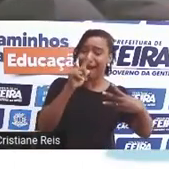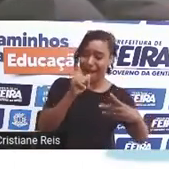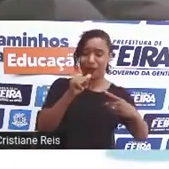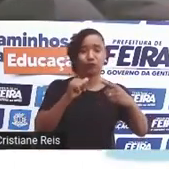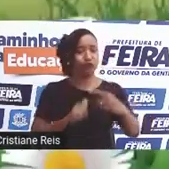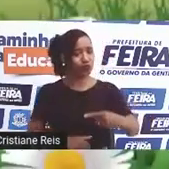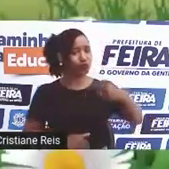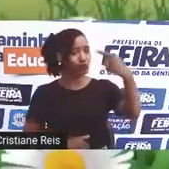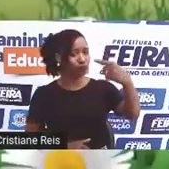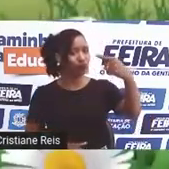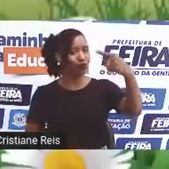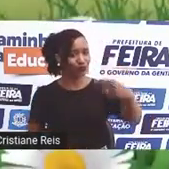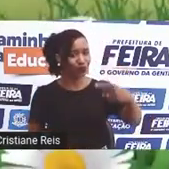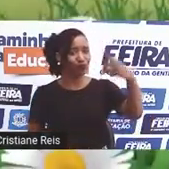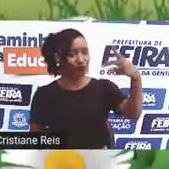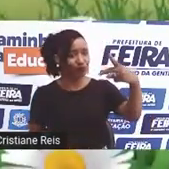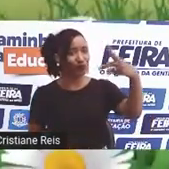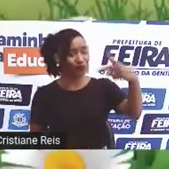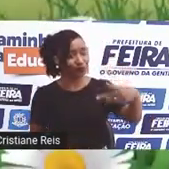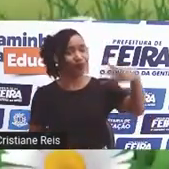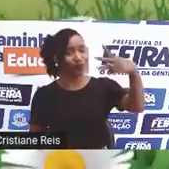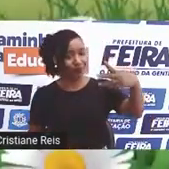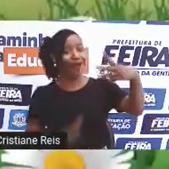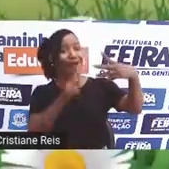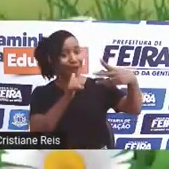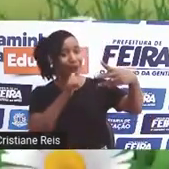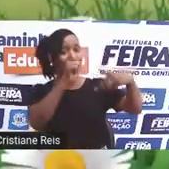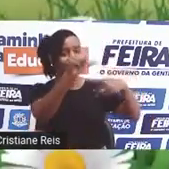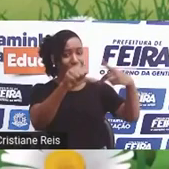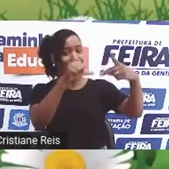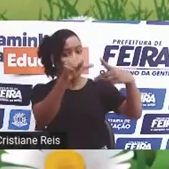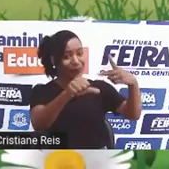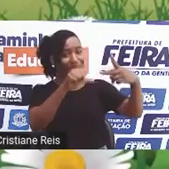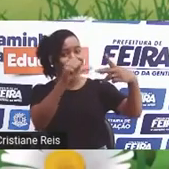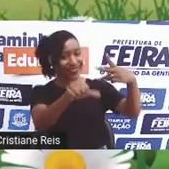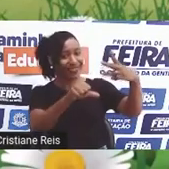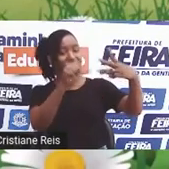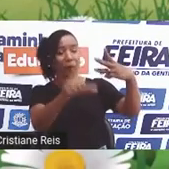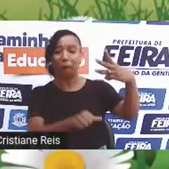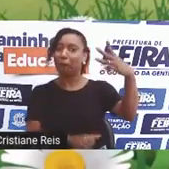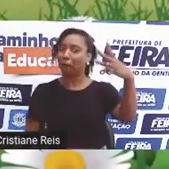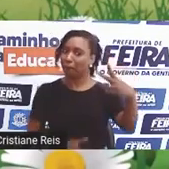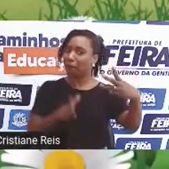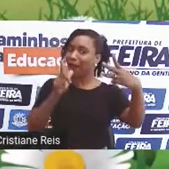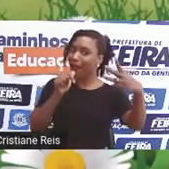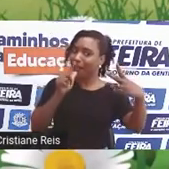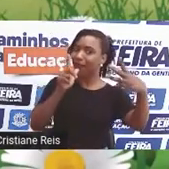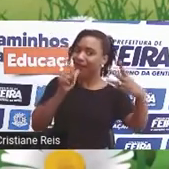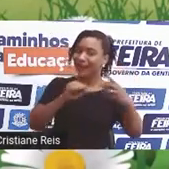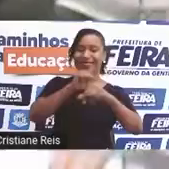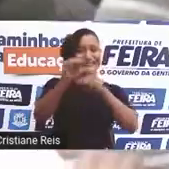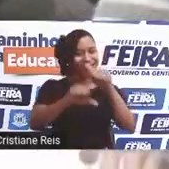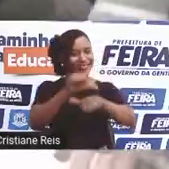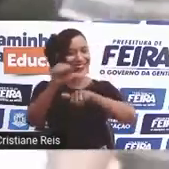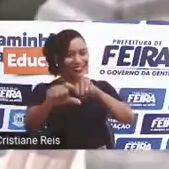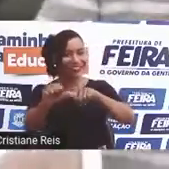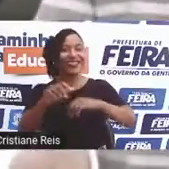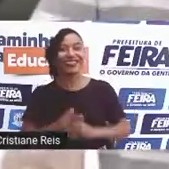Três estados em que a água vai ficar. Um, dois, três, a água vai se